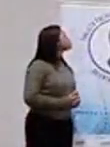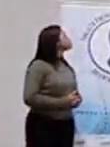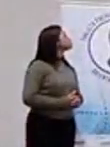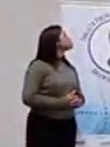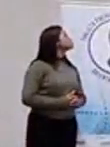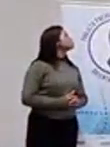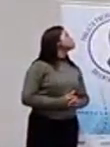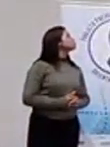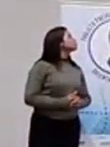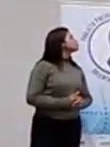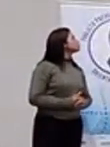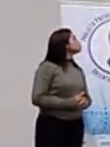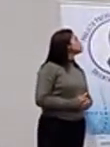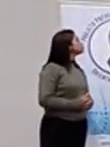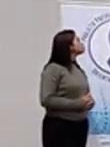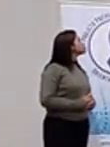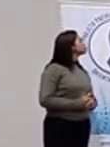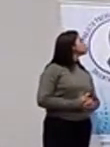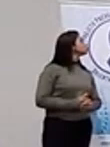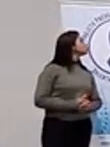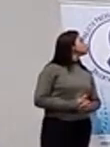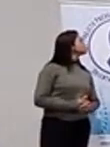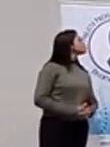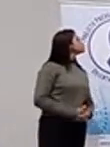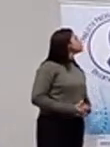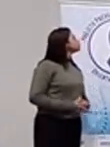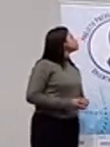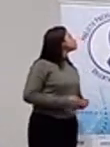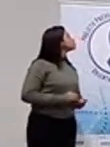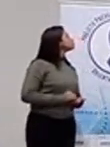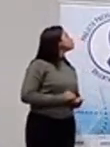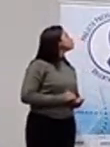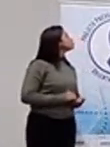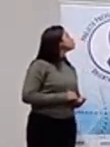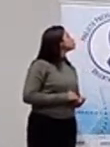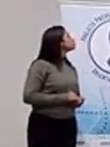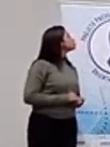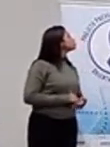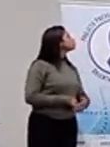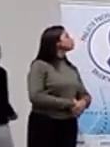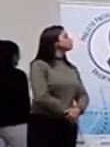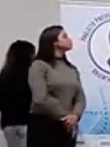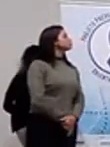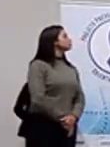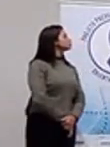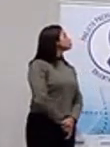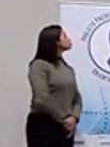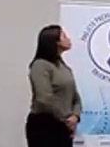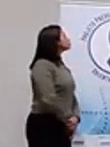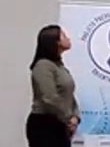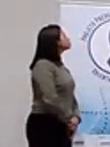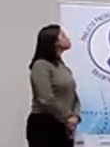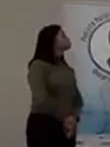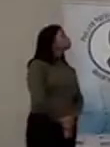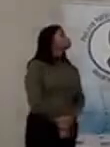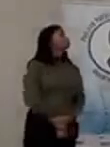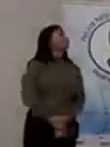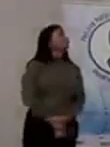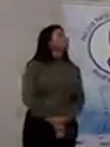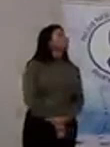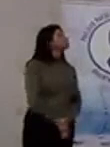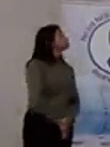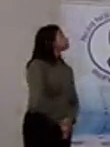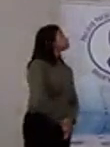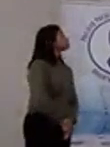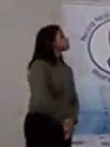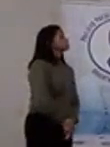Só para dar um background para vocês, essa é uma doença que a criança, tipicamente, ela morre com 6 meses de vida. Os ossos